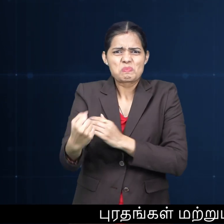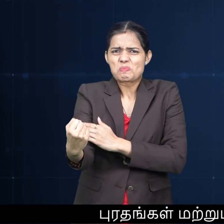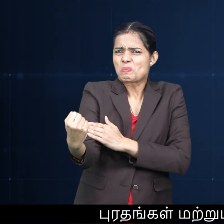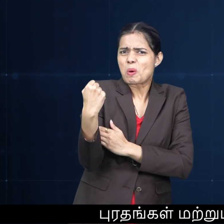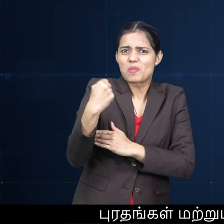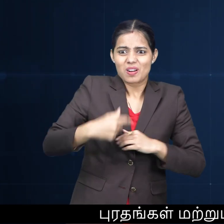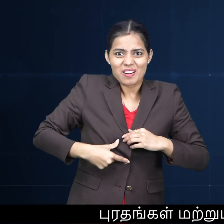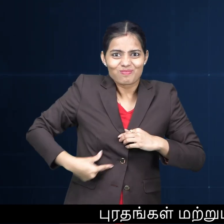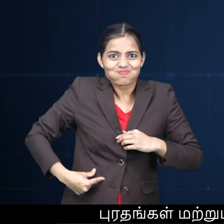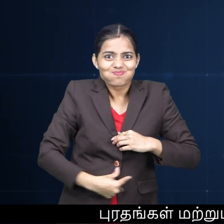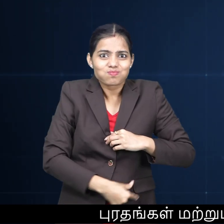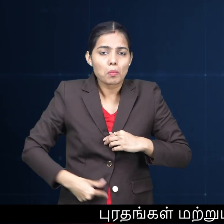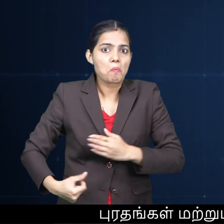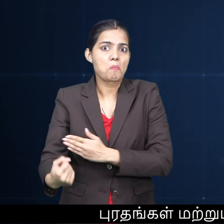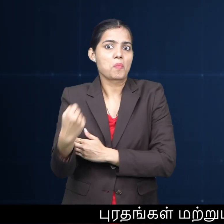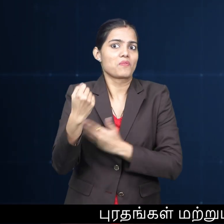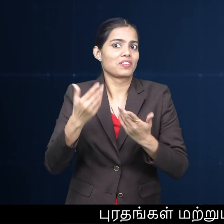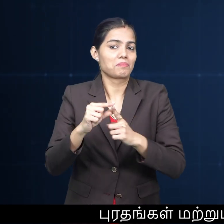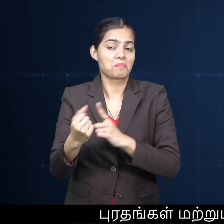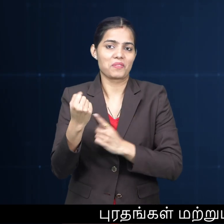சாற்றை உருவாக்குகிறது.